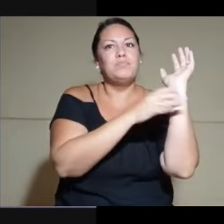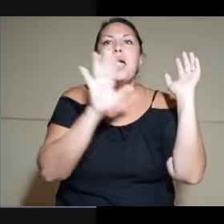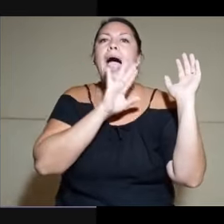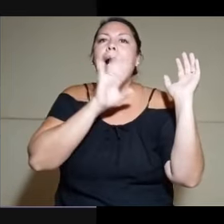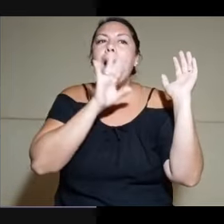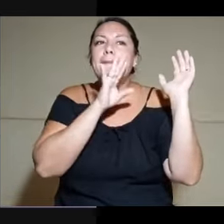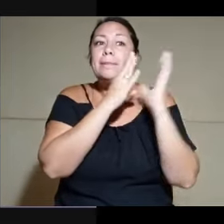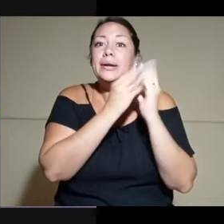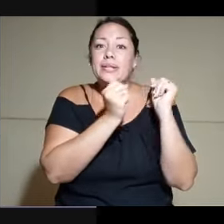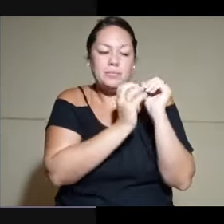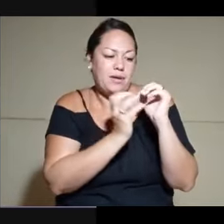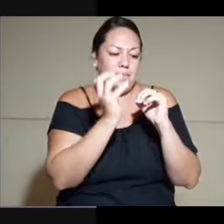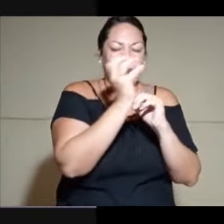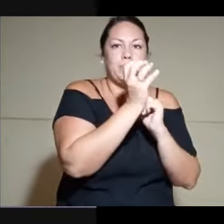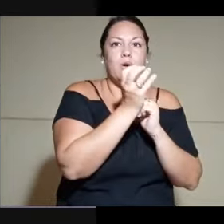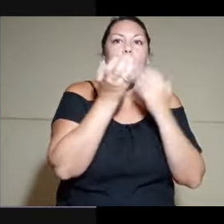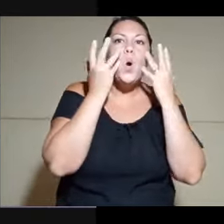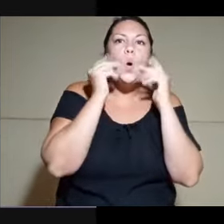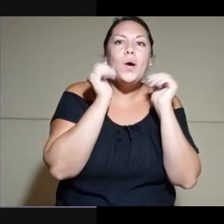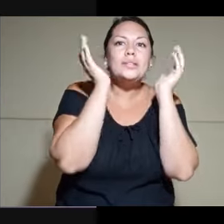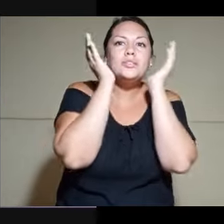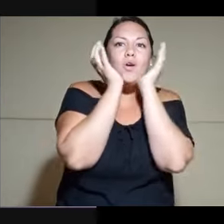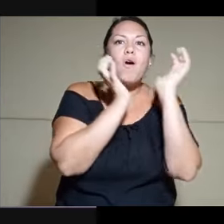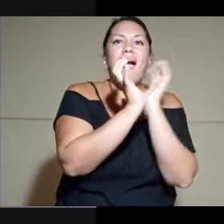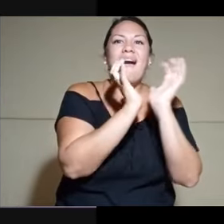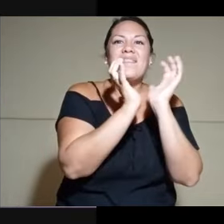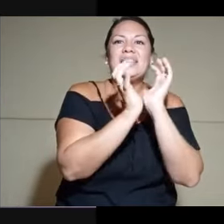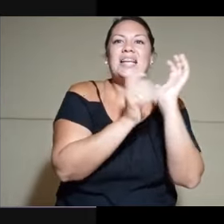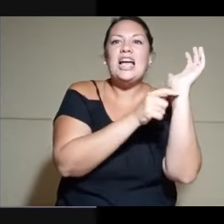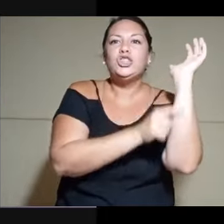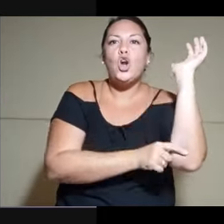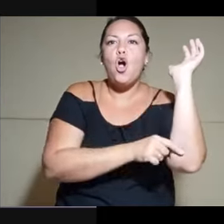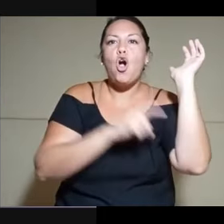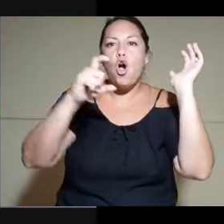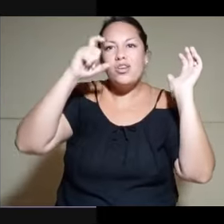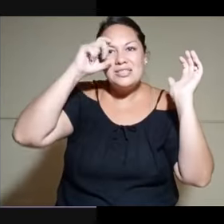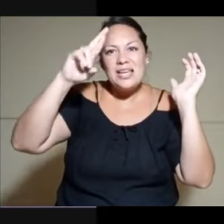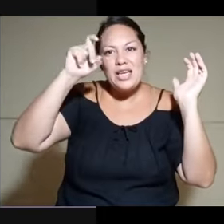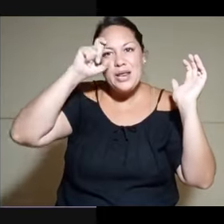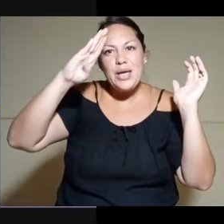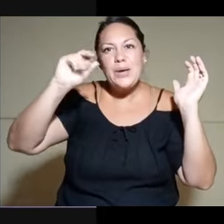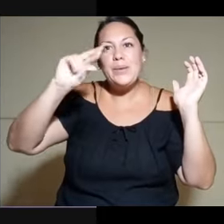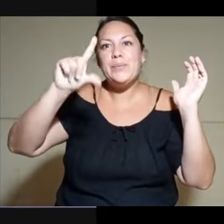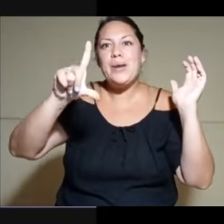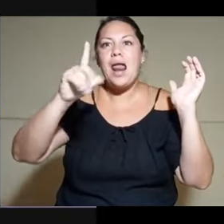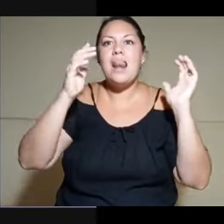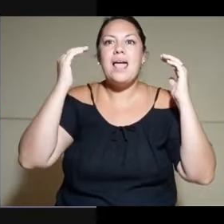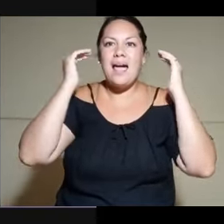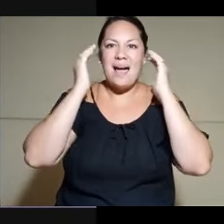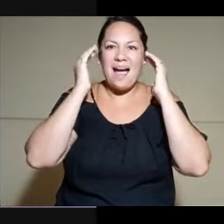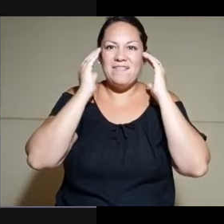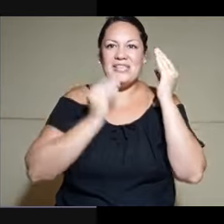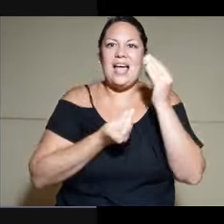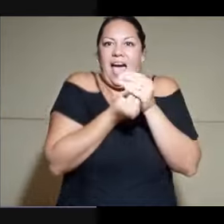está dentro del cráneo. Termina la médula, termina esto amarillo que ustedes ven, y empieza el tronco cerebral.